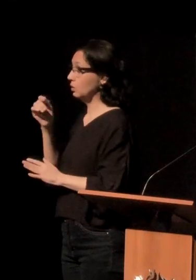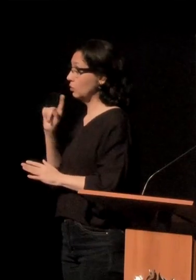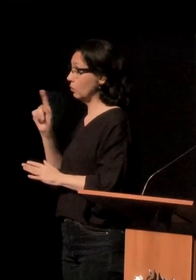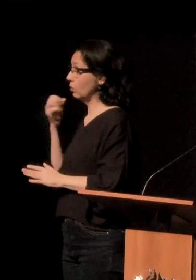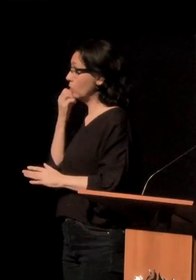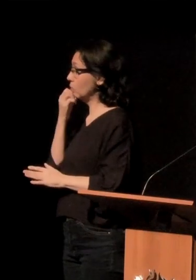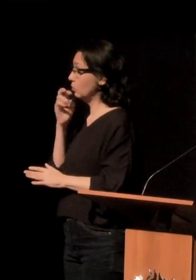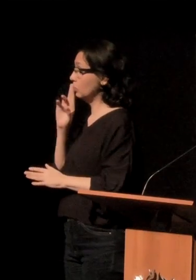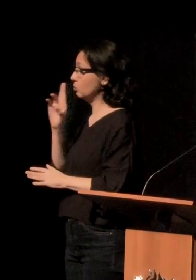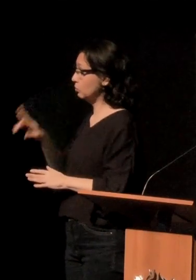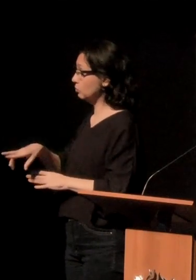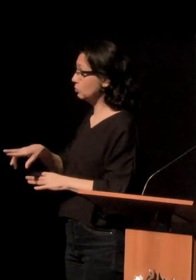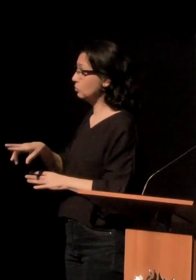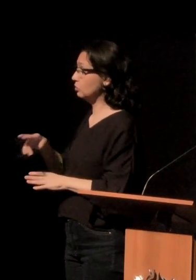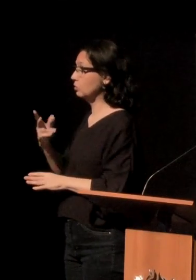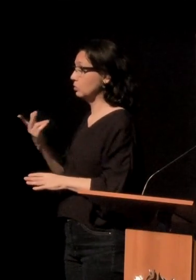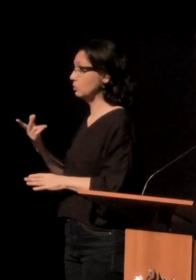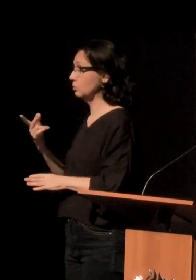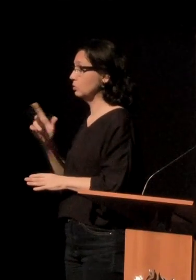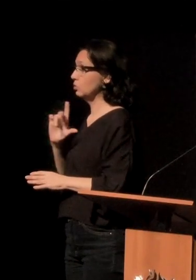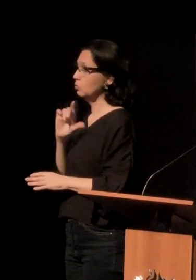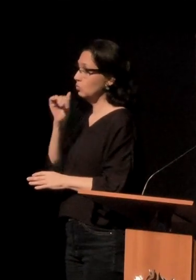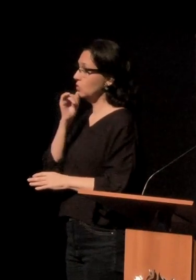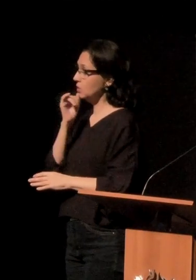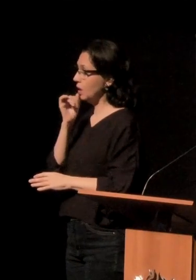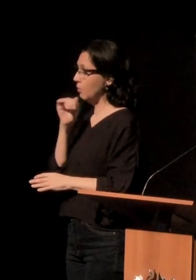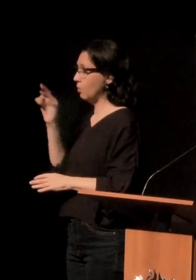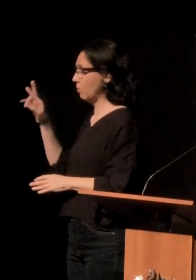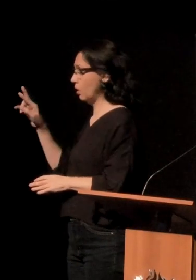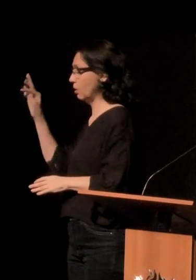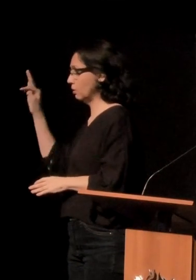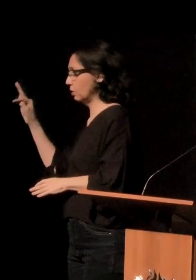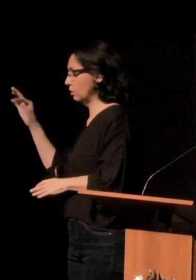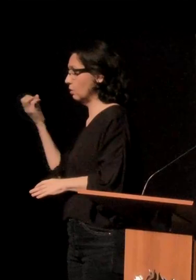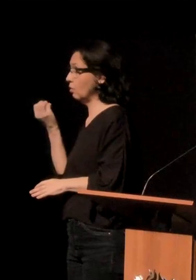dúvidas é se ela pode ser RT e ter um Cargo comissionado